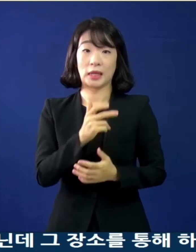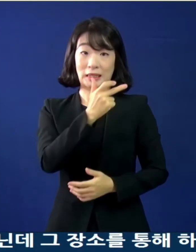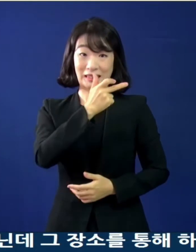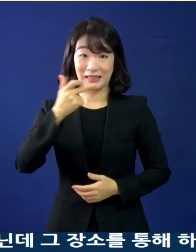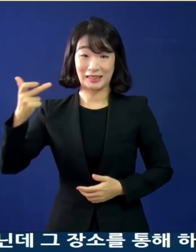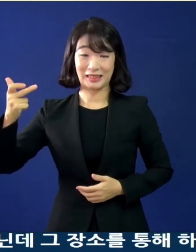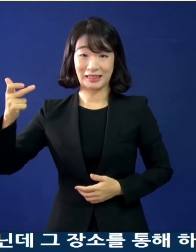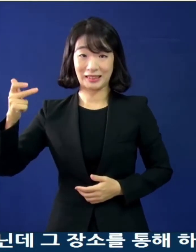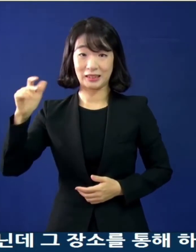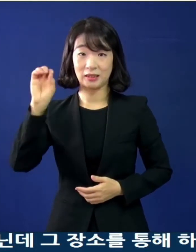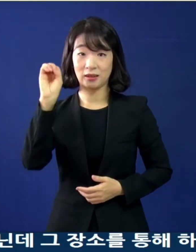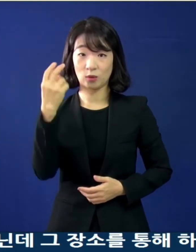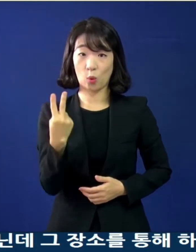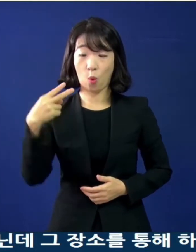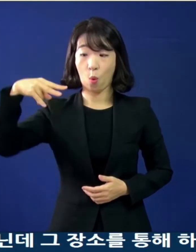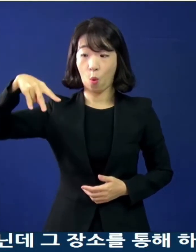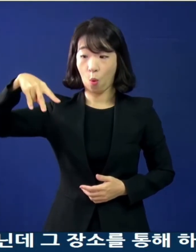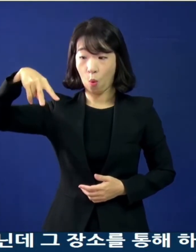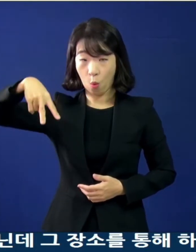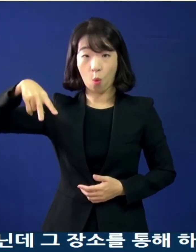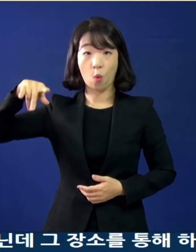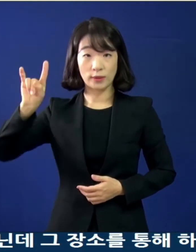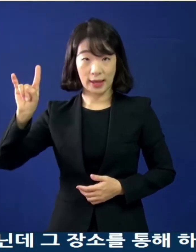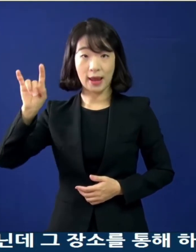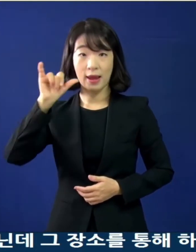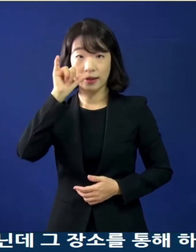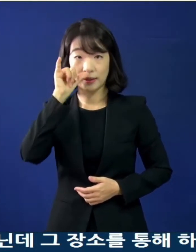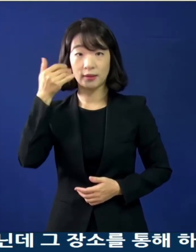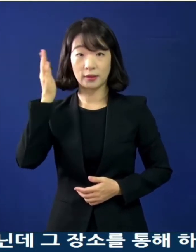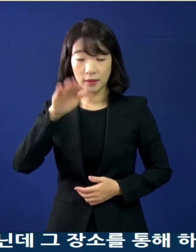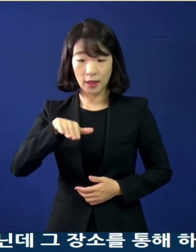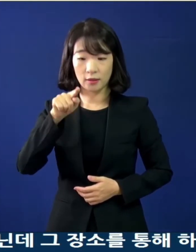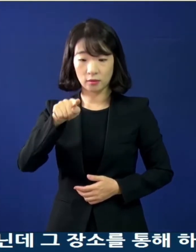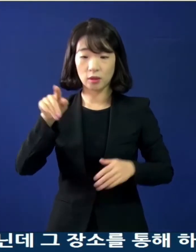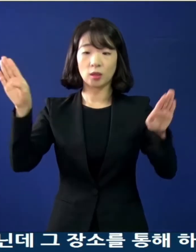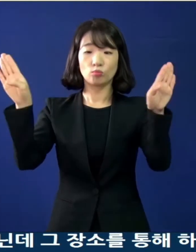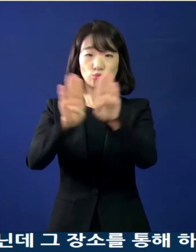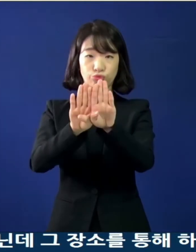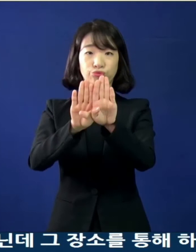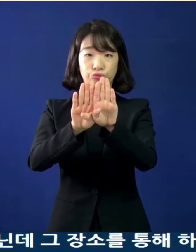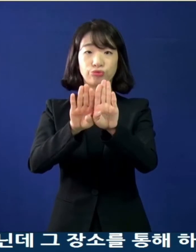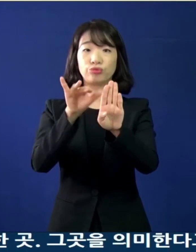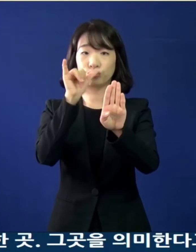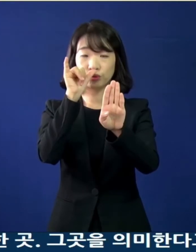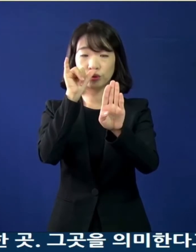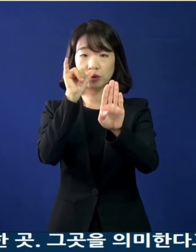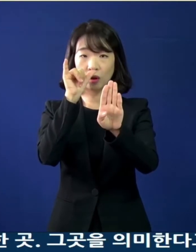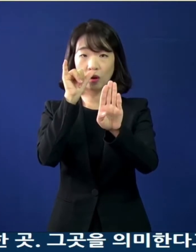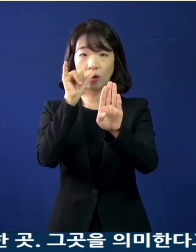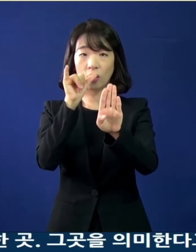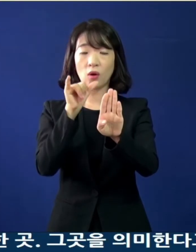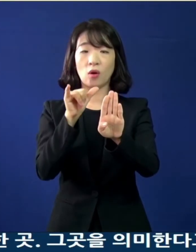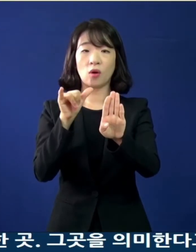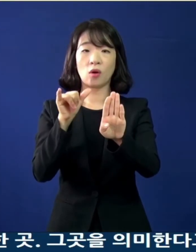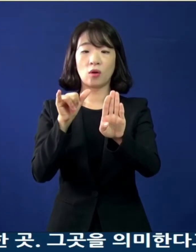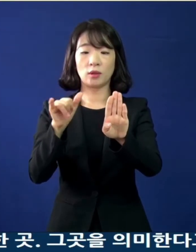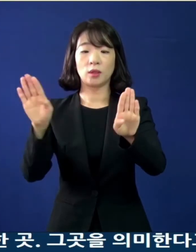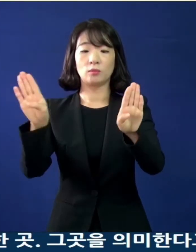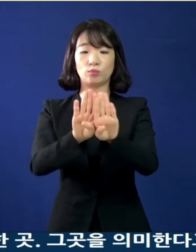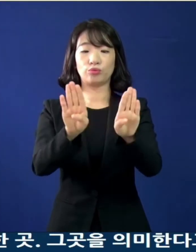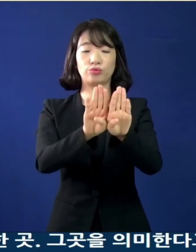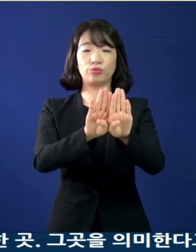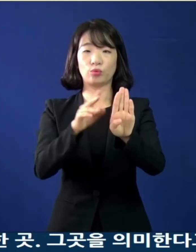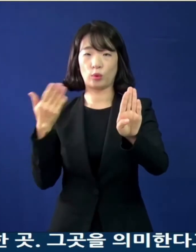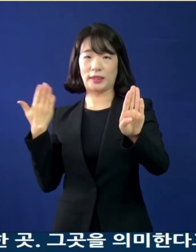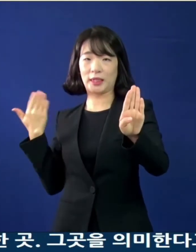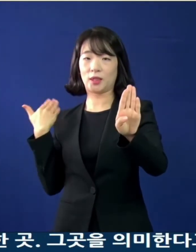가정하십시다. 그 요새로 들어가는 정문이 있겠죠. 후문도 있을 겁니다. 정식 문들이 있겠죠.